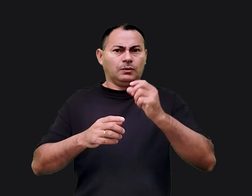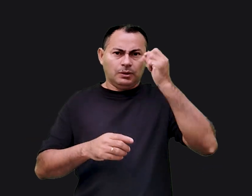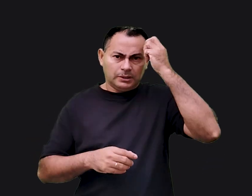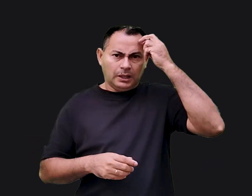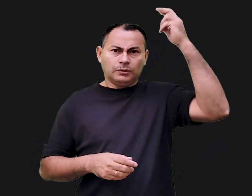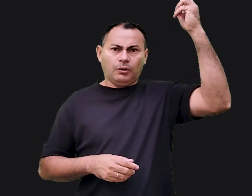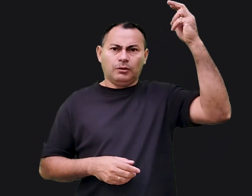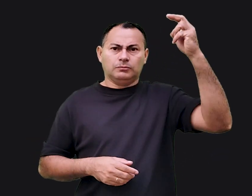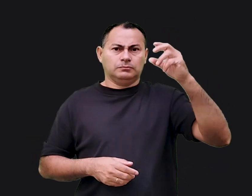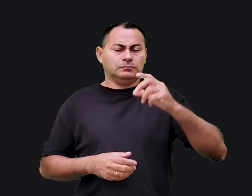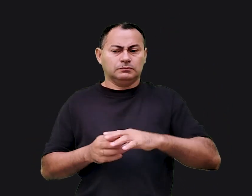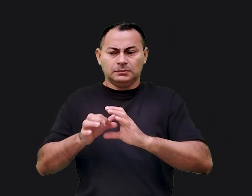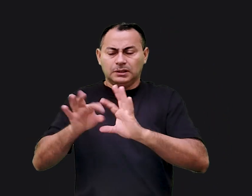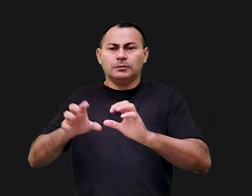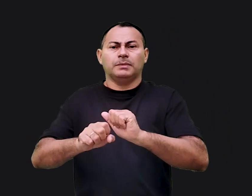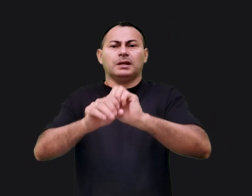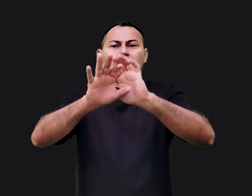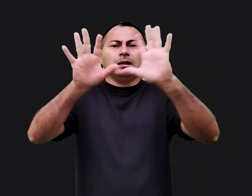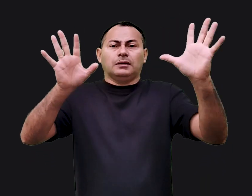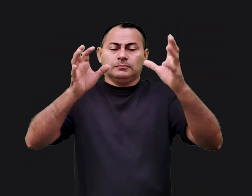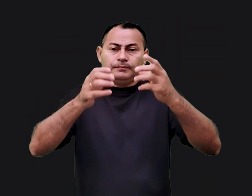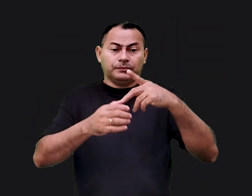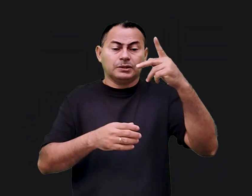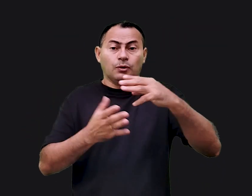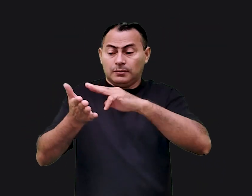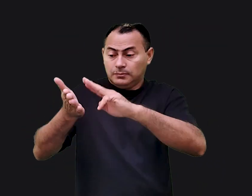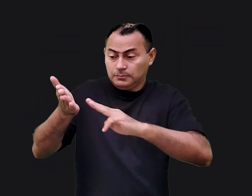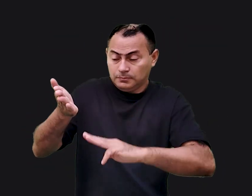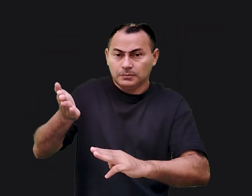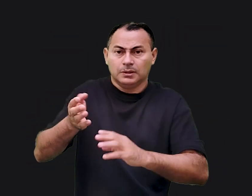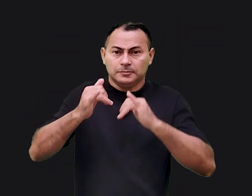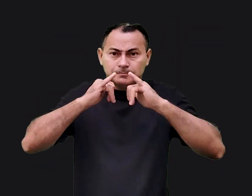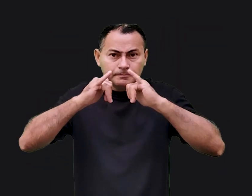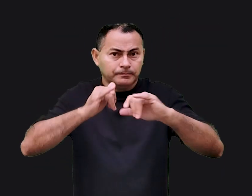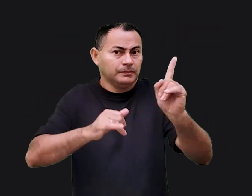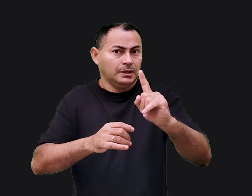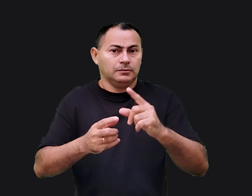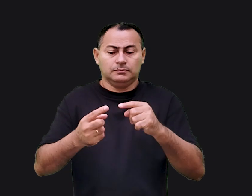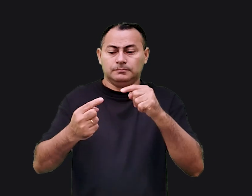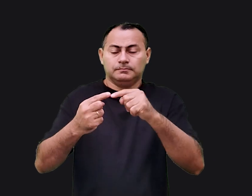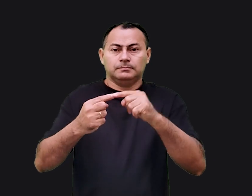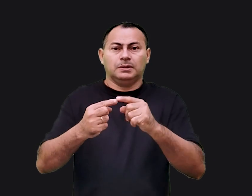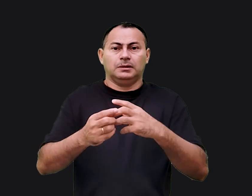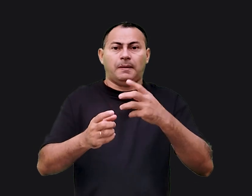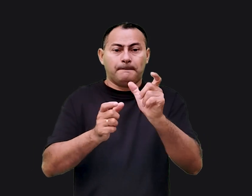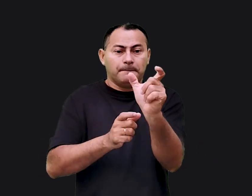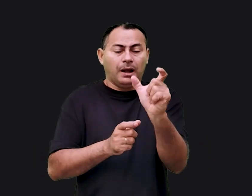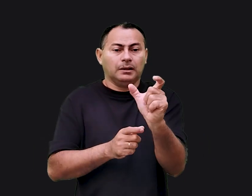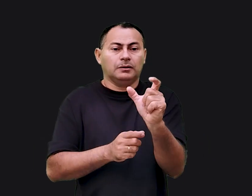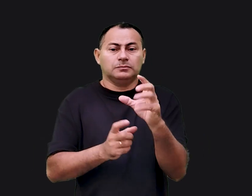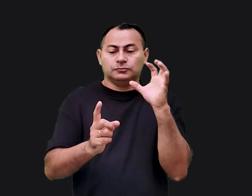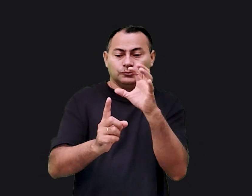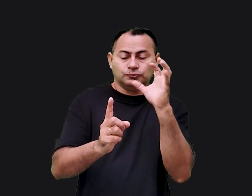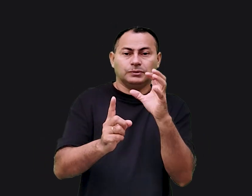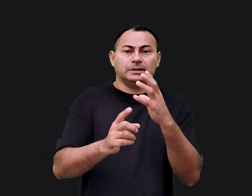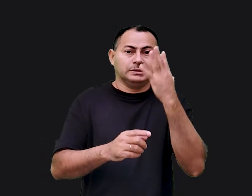intelectualidade ele deixou bem claro que sua mensagem e pregação não consistiram de palavras persuasivas e